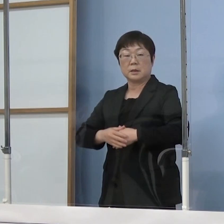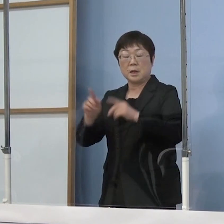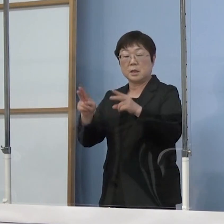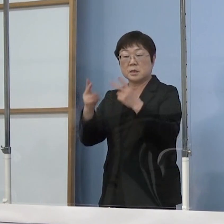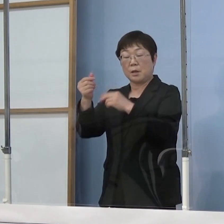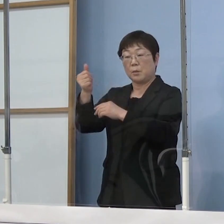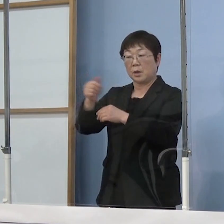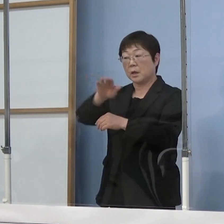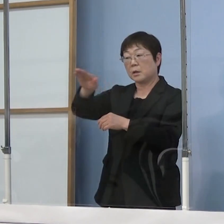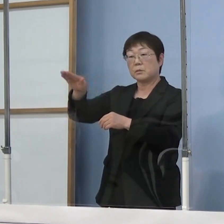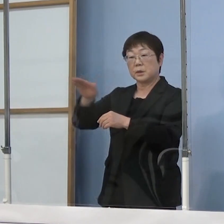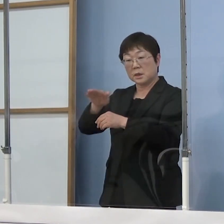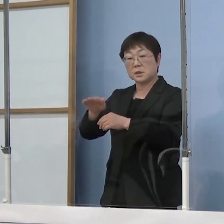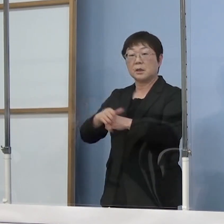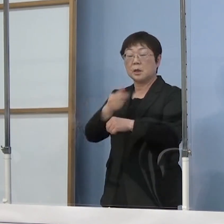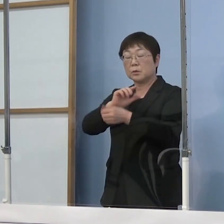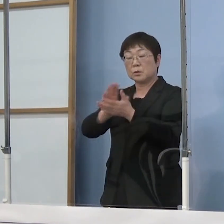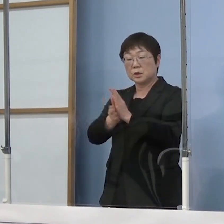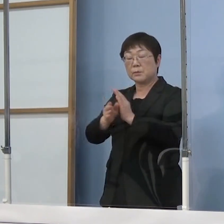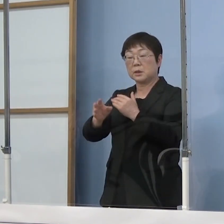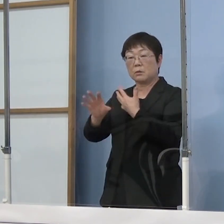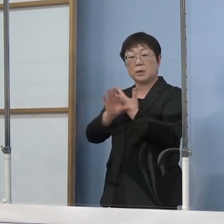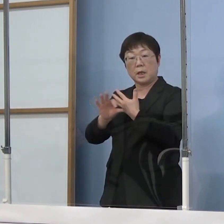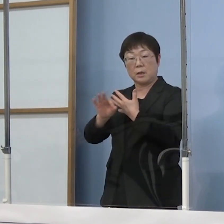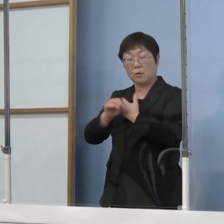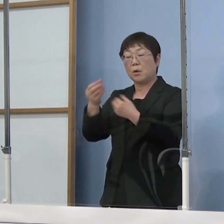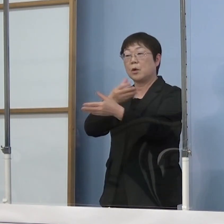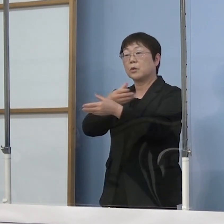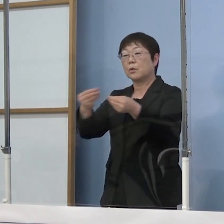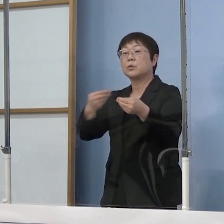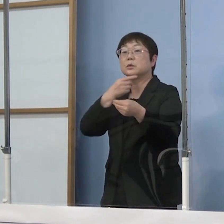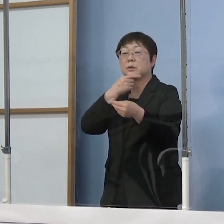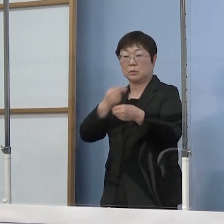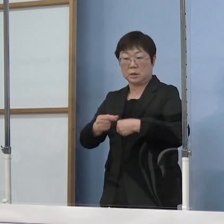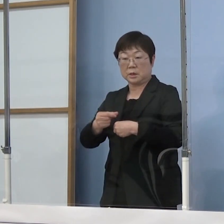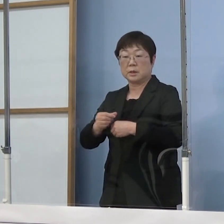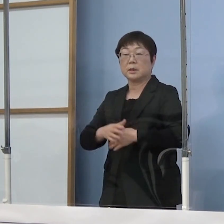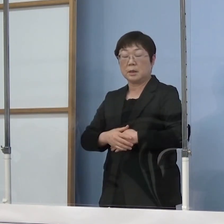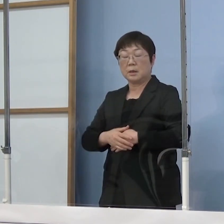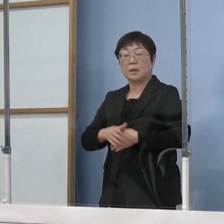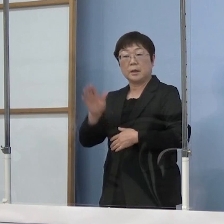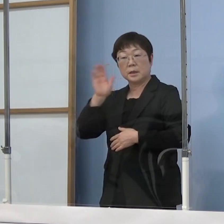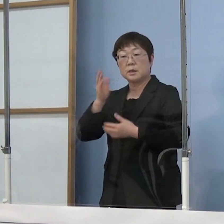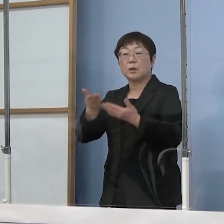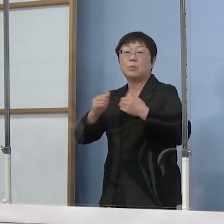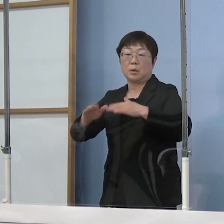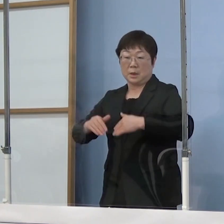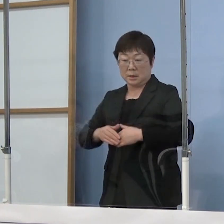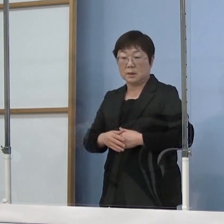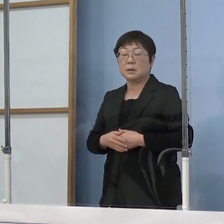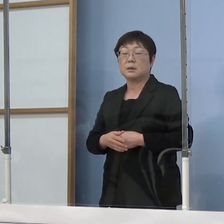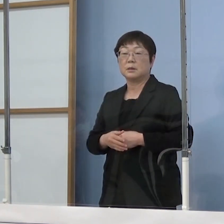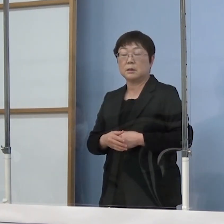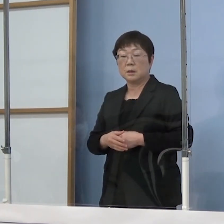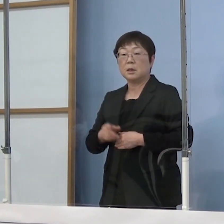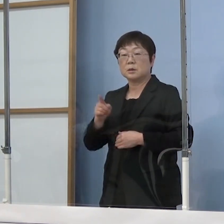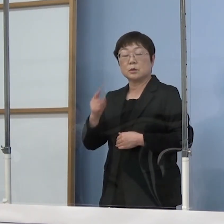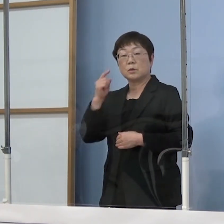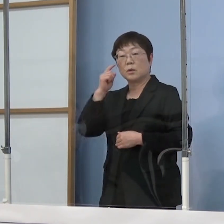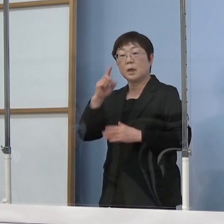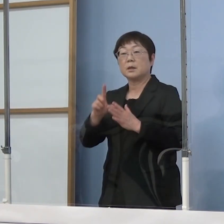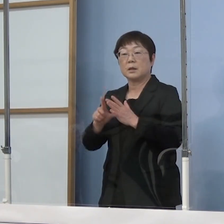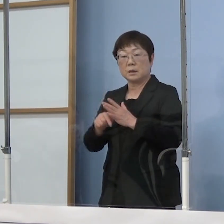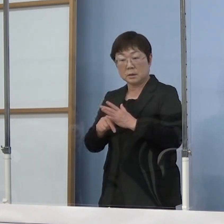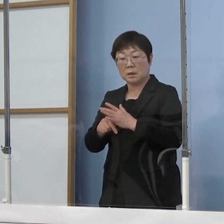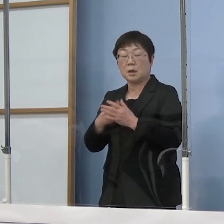門家の皆さん方にも徳島の事例を共有してもらいたいと、まあ、皆さん方真剣に聞いていただきましたけどね、まあ、そうしたことを考え